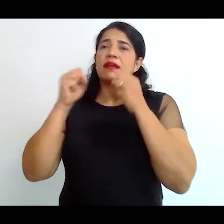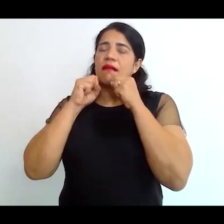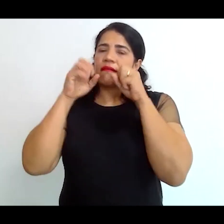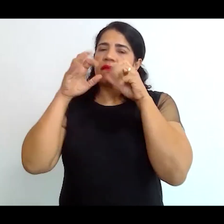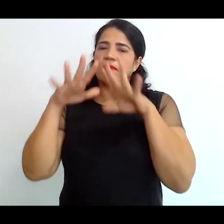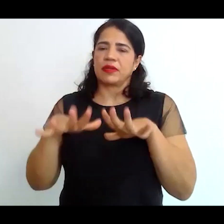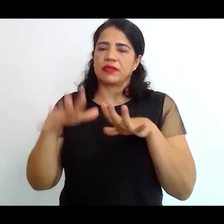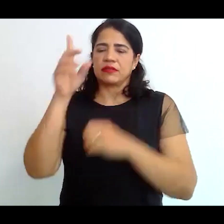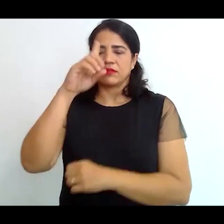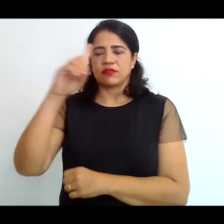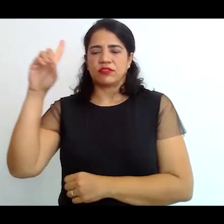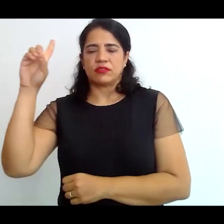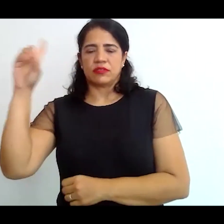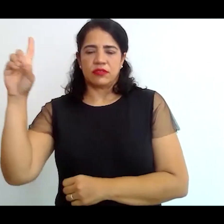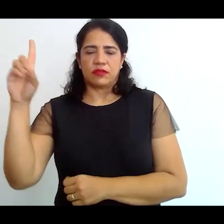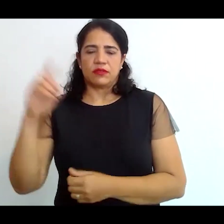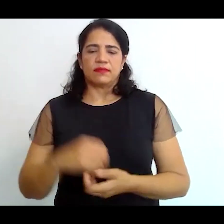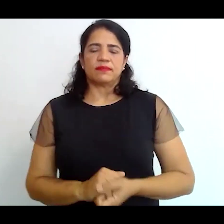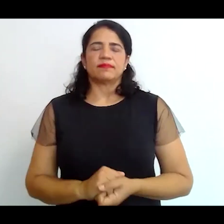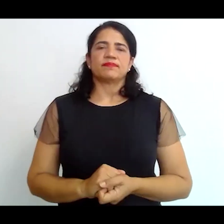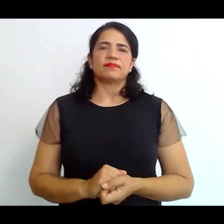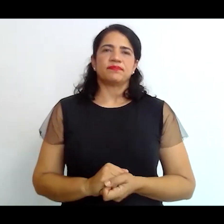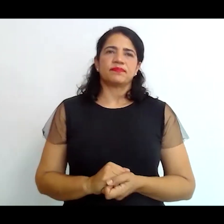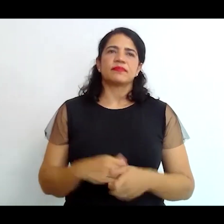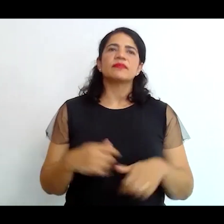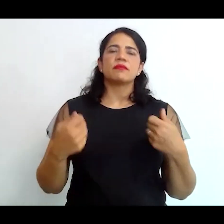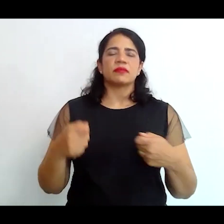você honrar, você vai ter a bênção do Senhor.